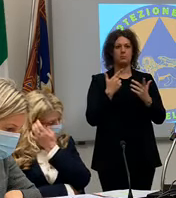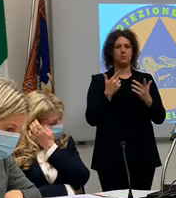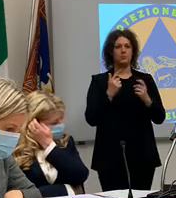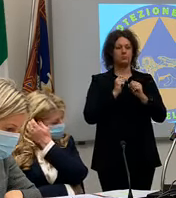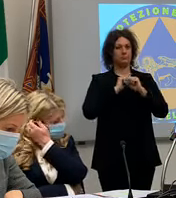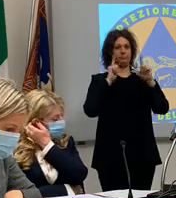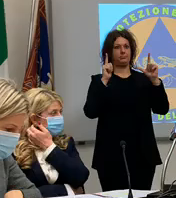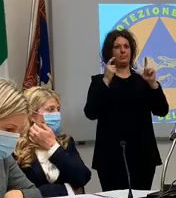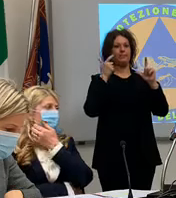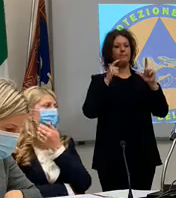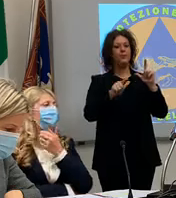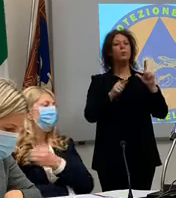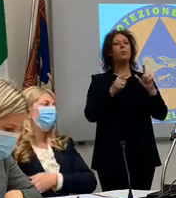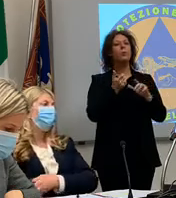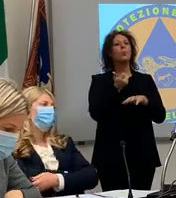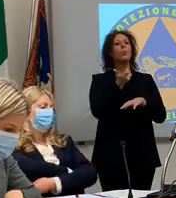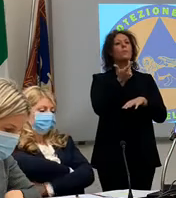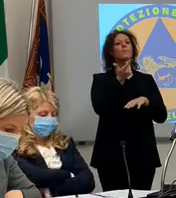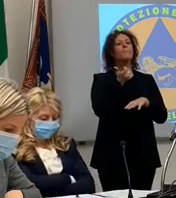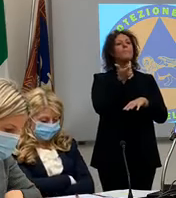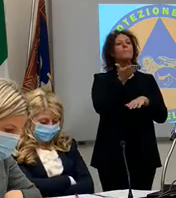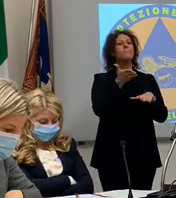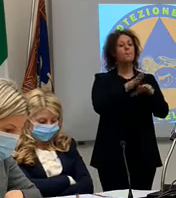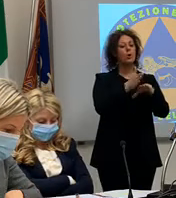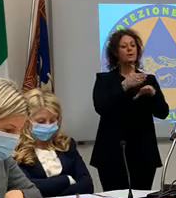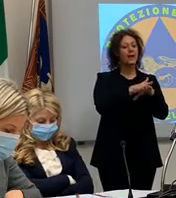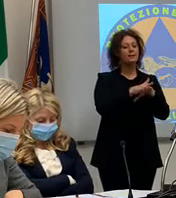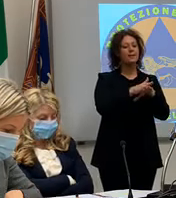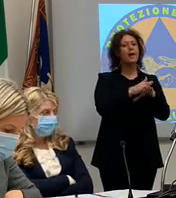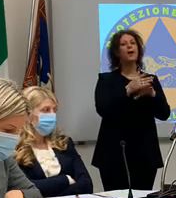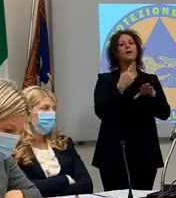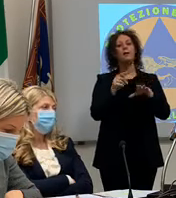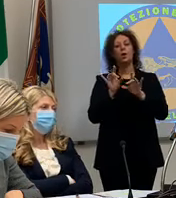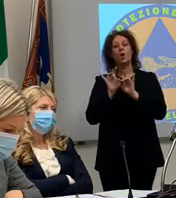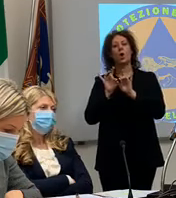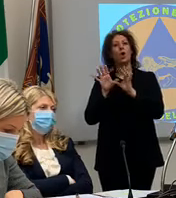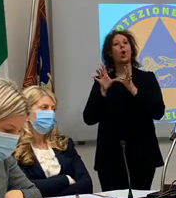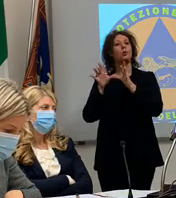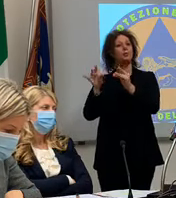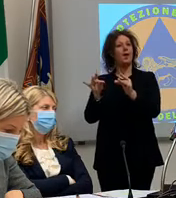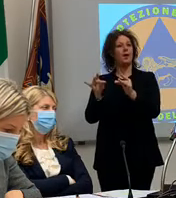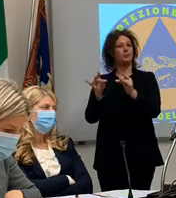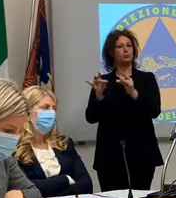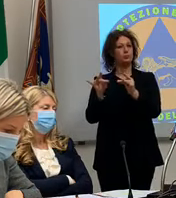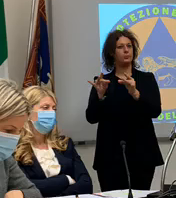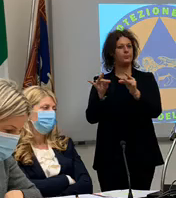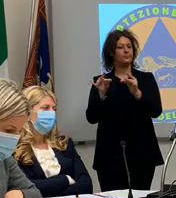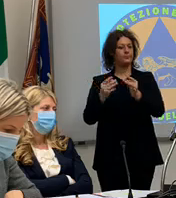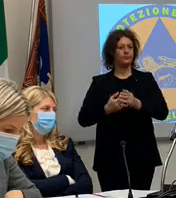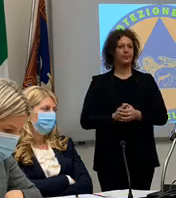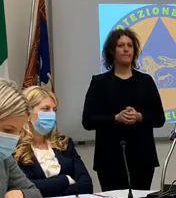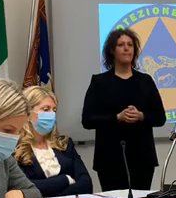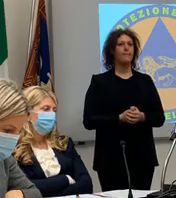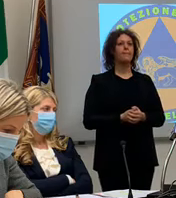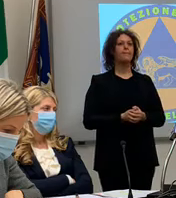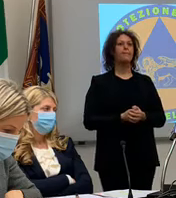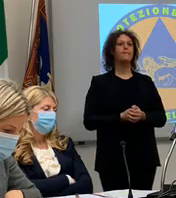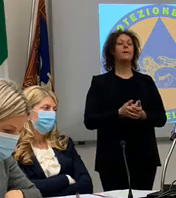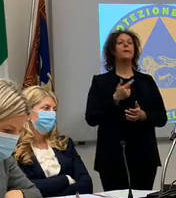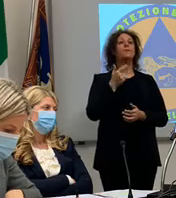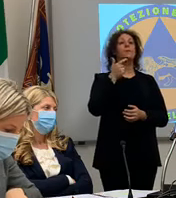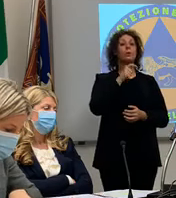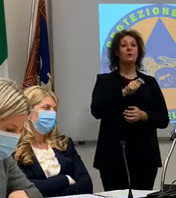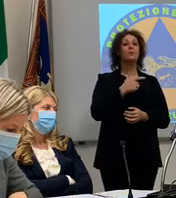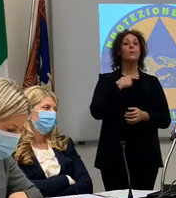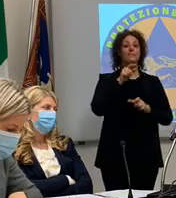contagio cioè c'è una fascia poi vi dirà lei tutto il resto c'è chi si contagia e non si ammala o non